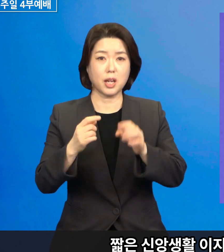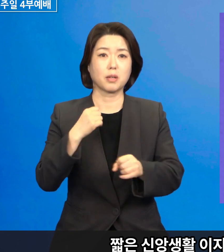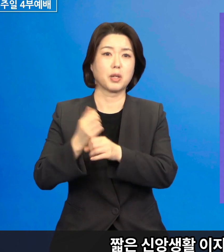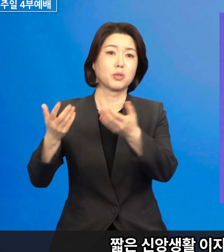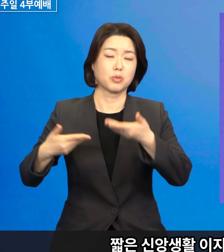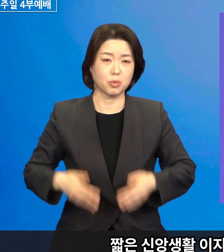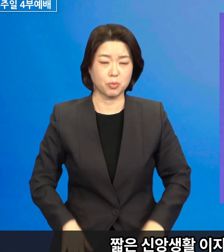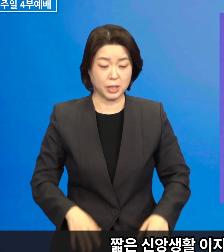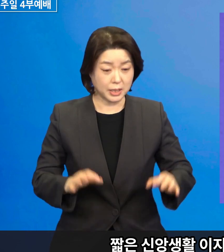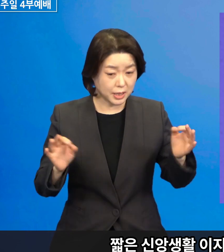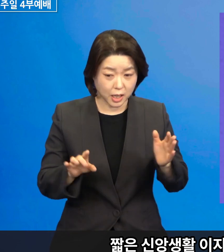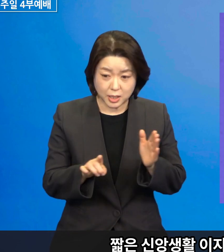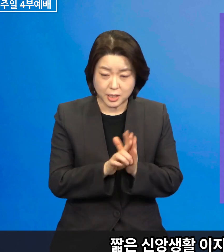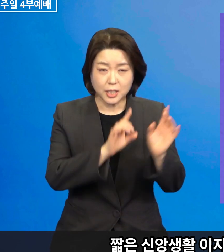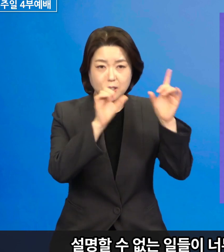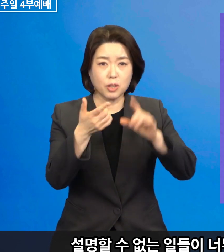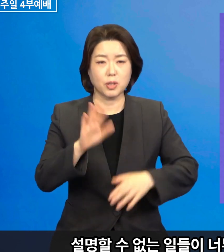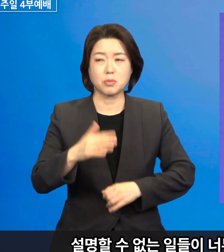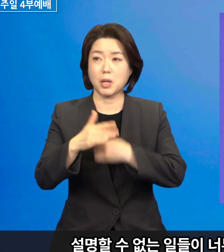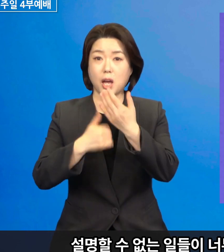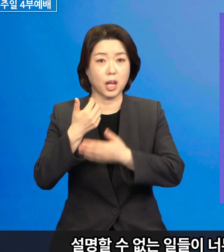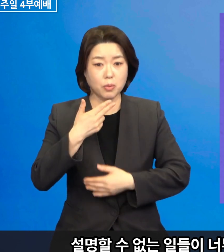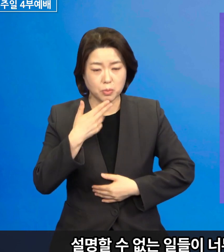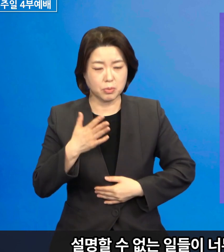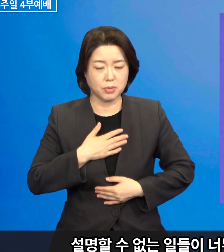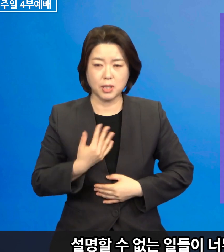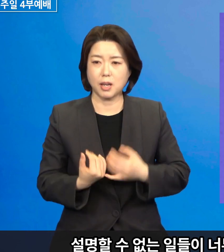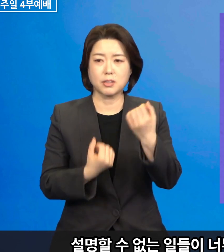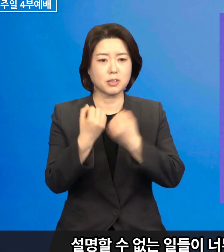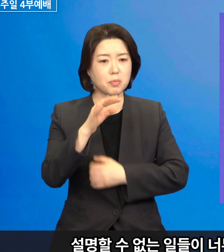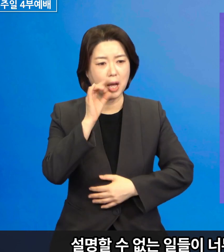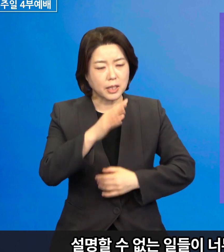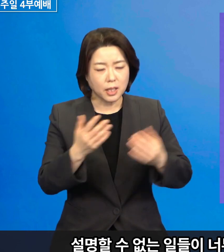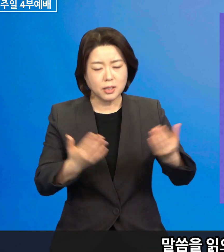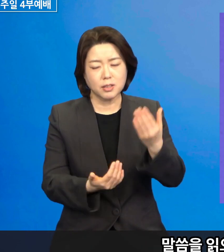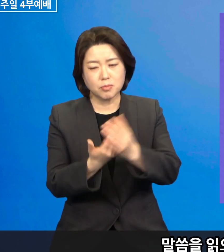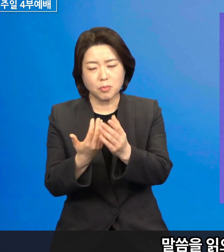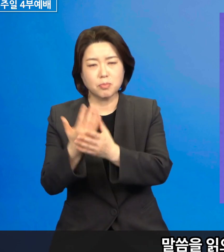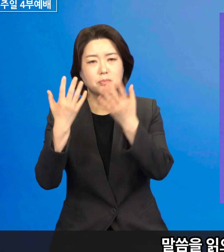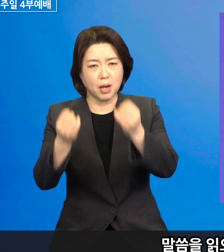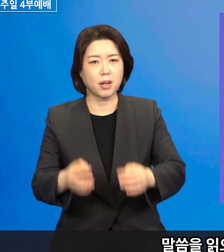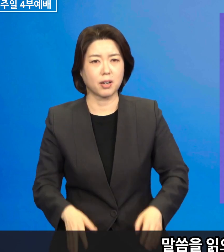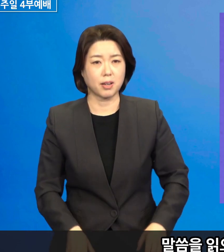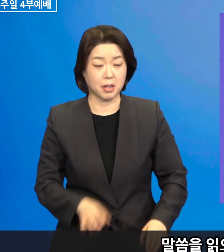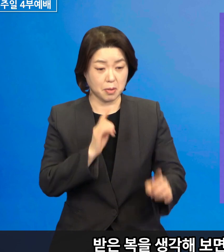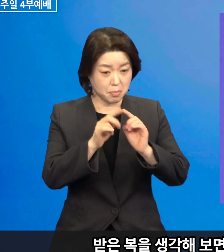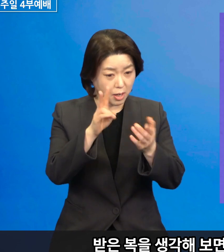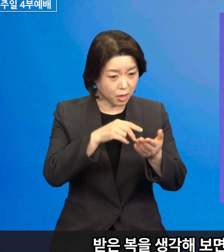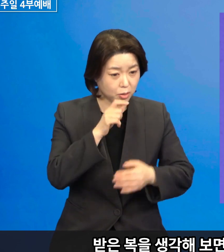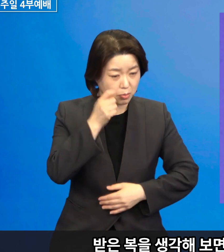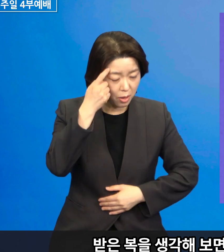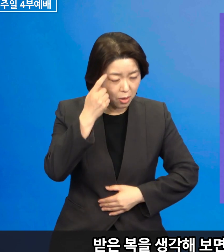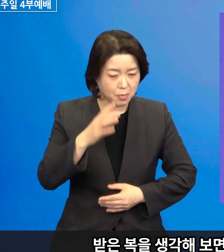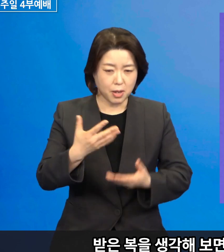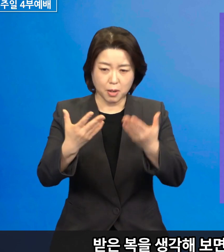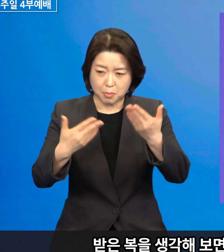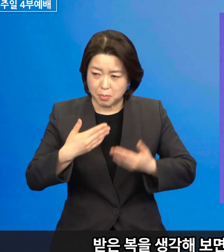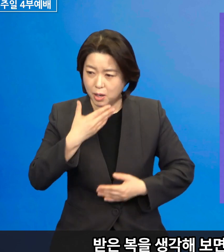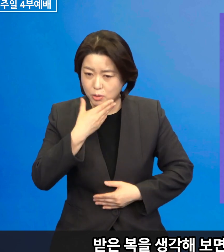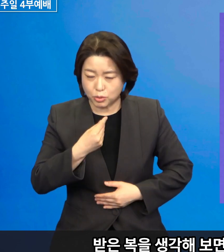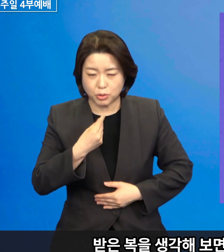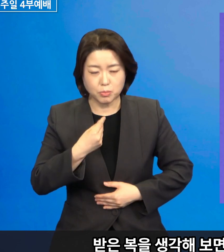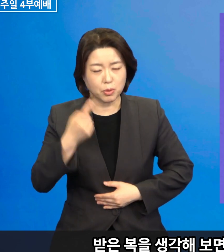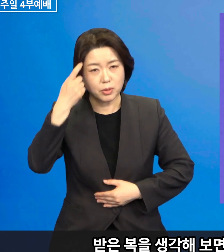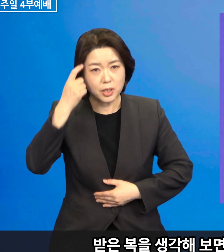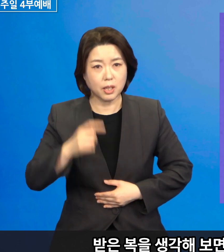짧은 신앙생활이지만 하나님이 아니시면 설명할 수 없는 일들이 너무나 많이 일어나고 있습니다. 말씀을 읽으며 묵상하며 받은 복을 생각해보면